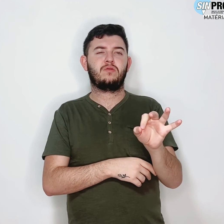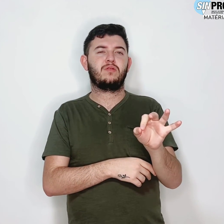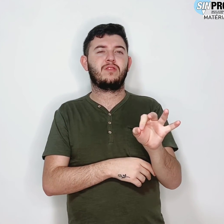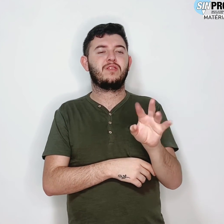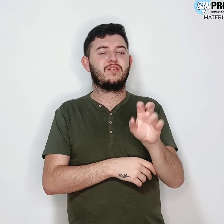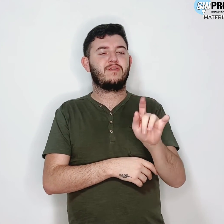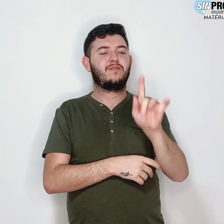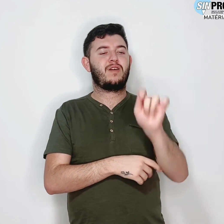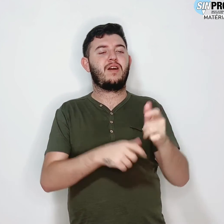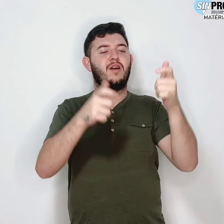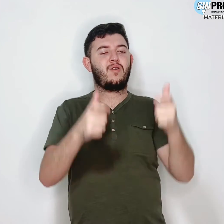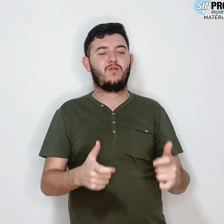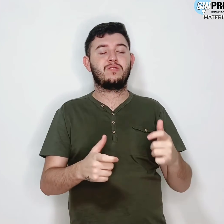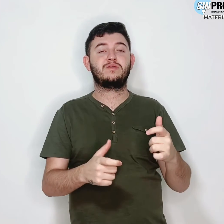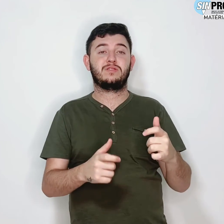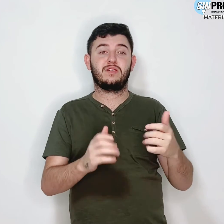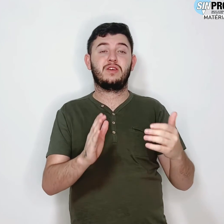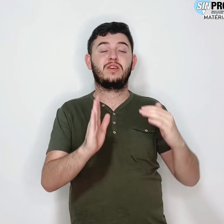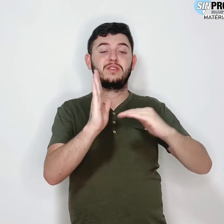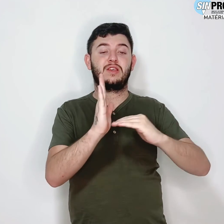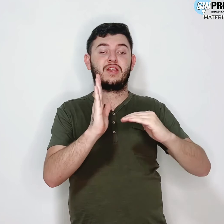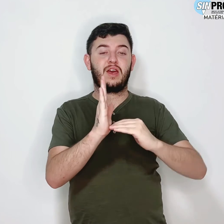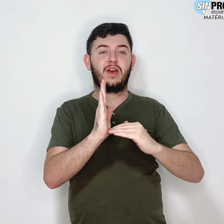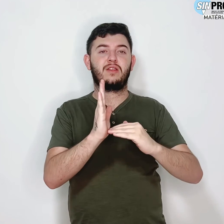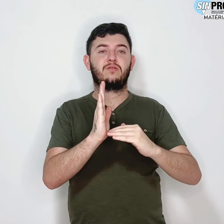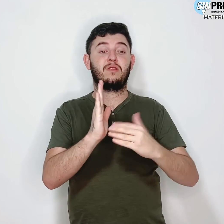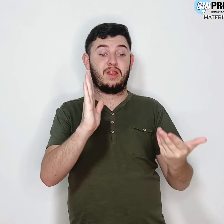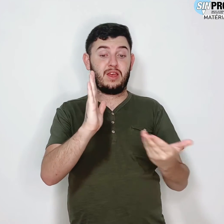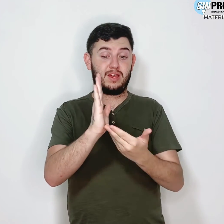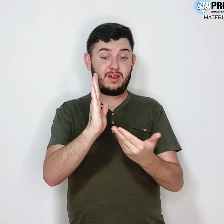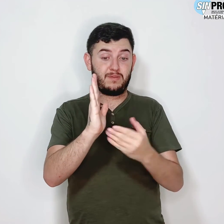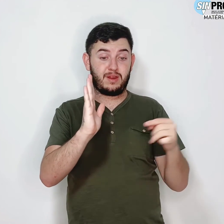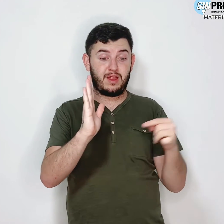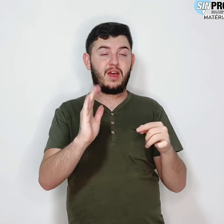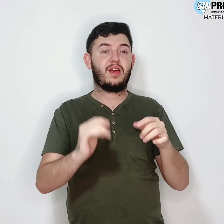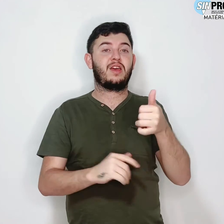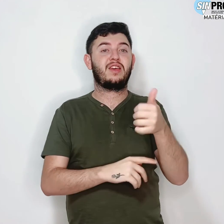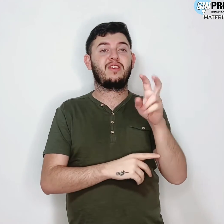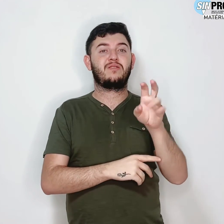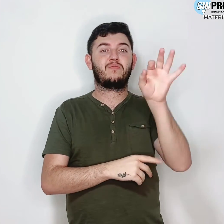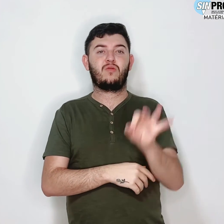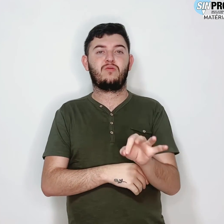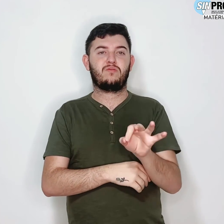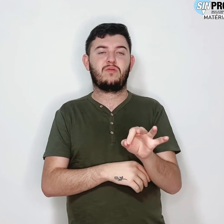e 15% na Câmara dos Deputados. É preciso conquistar